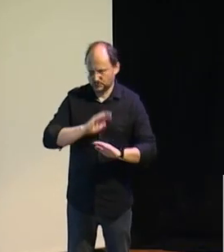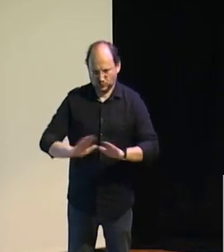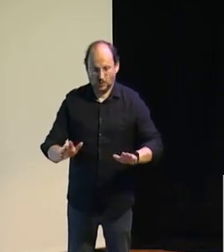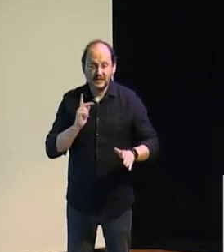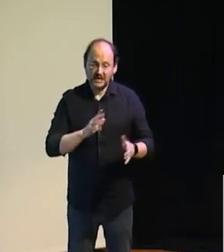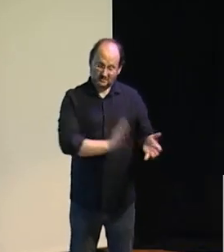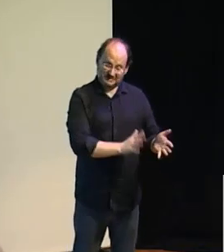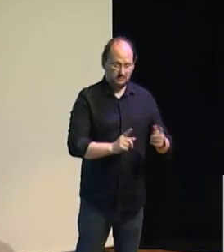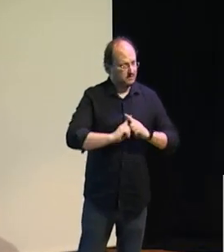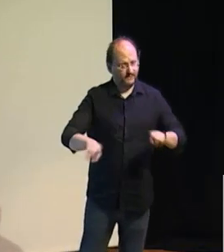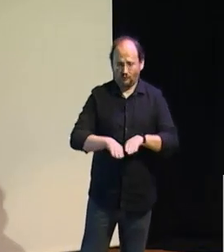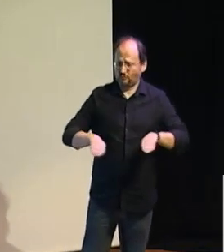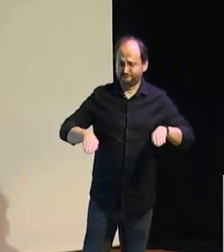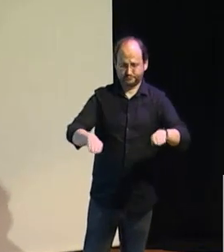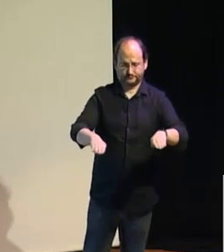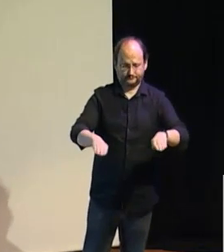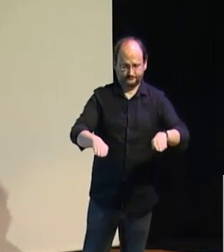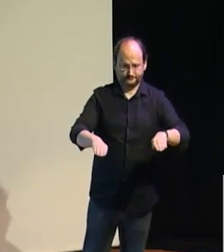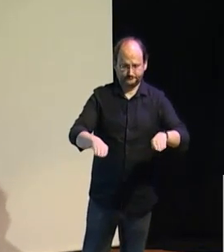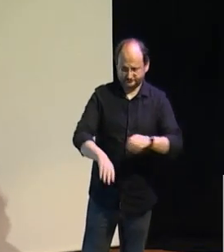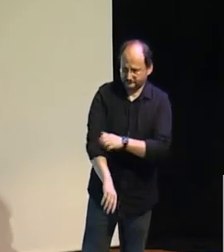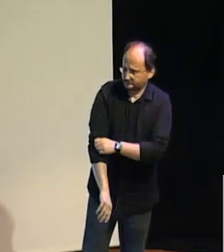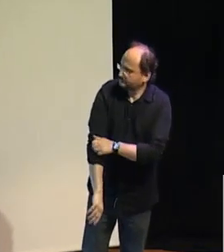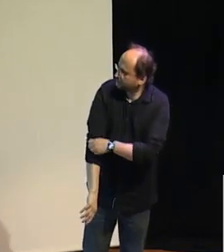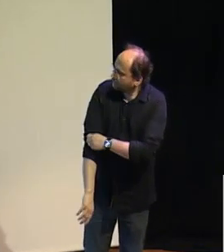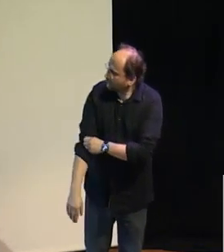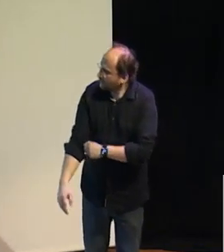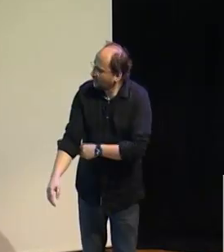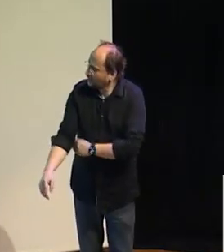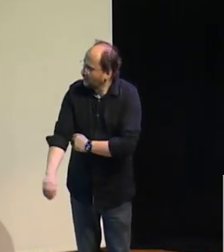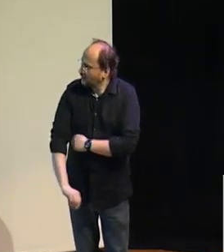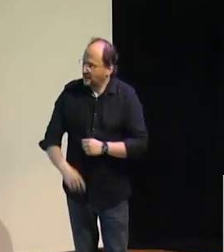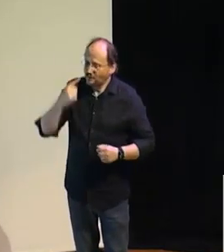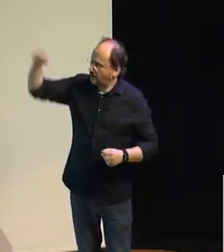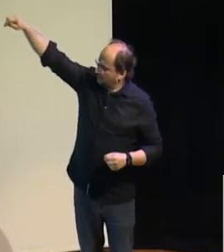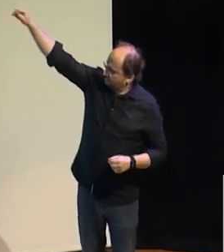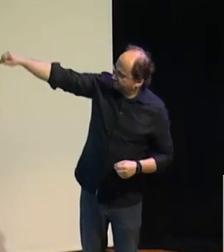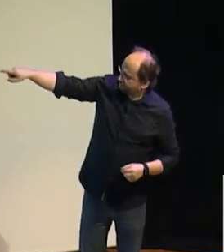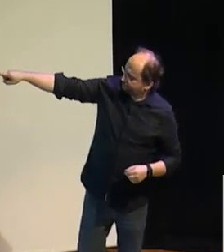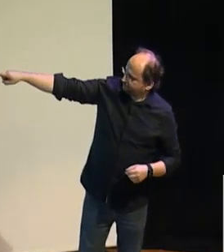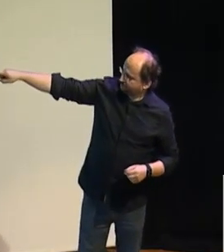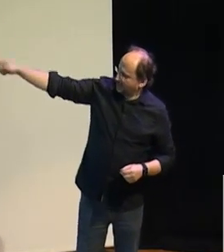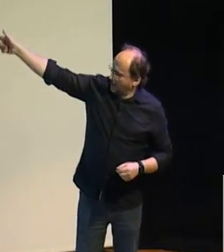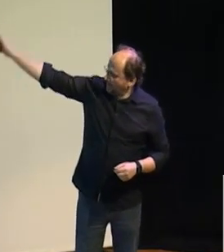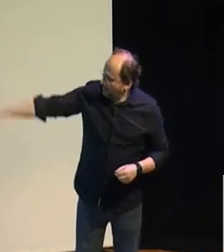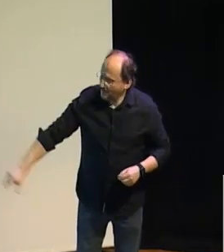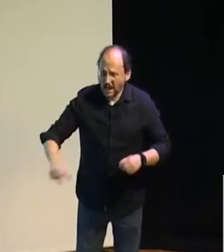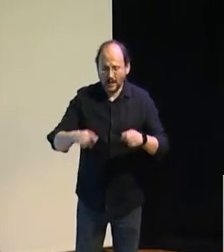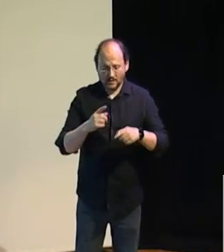langue française avec des signes qui suivaient la grammaire. On a vraiment les deux choses qui se sont développées en parallèle, ces signes noéto-malaliens qui existaient déjà et les